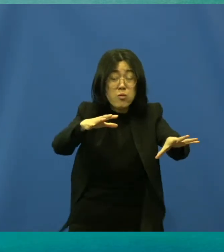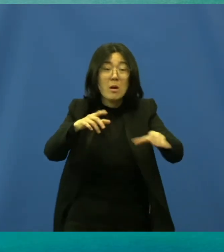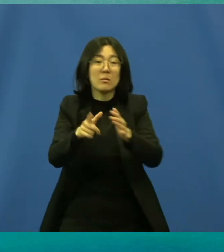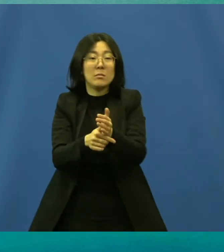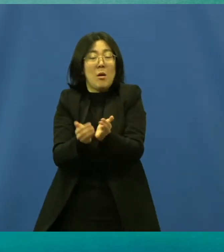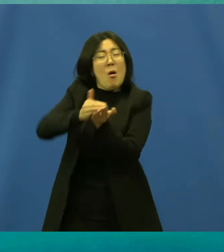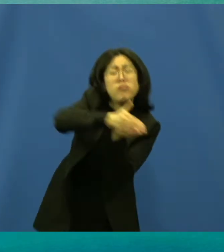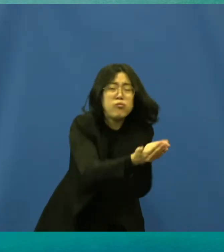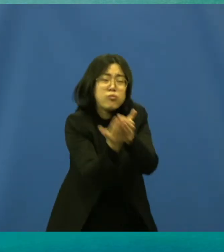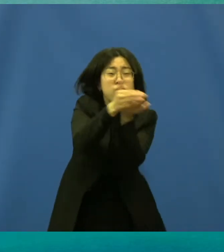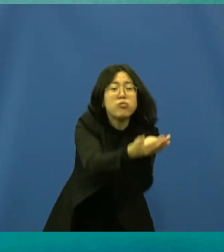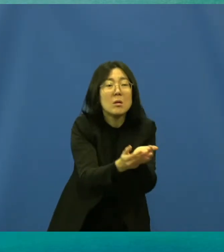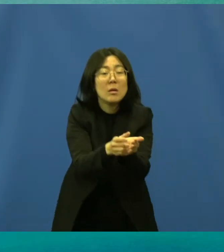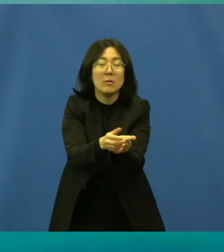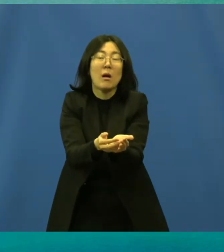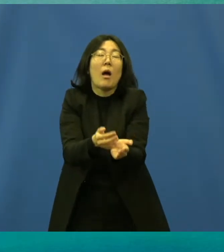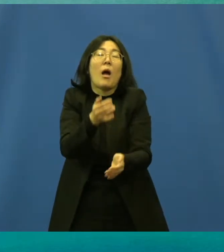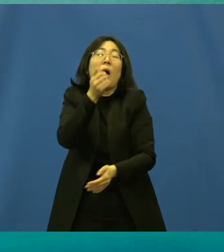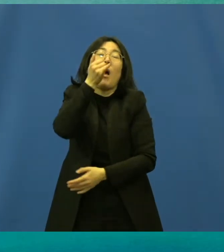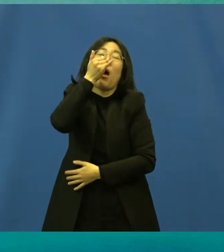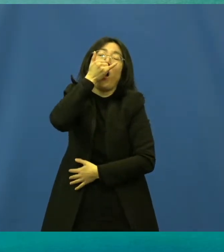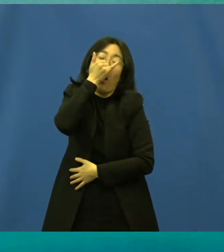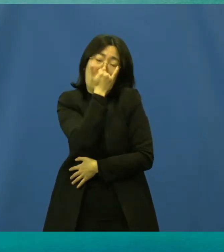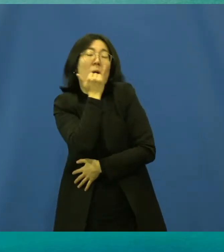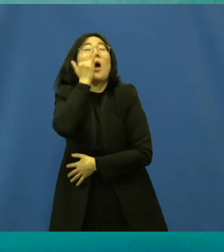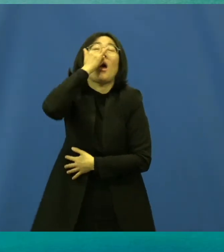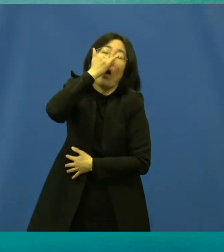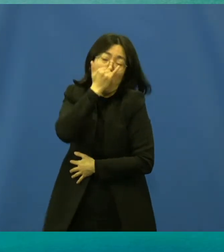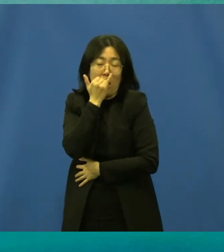그렇게 배가 흔들어 대는데도 그냥